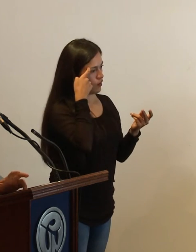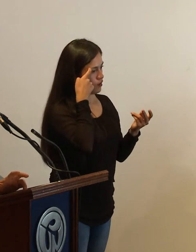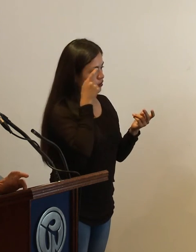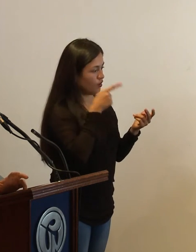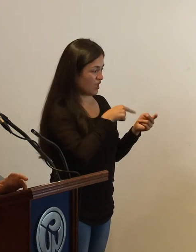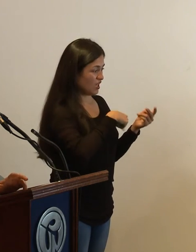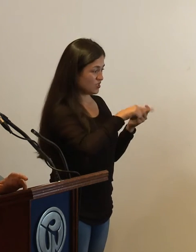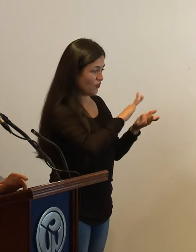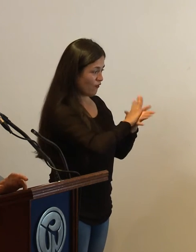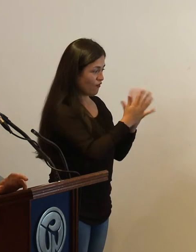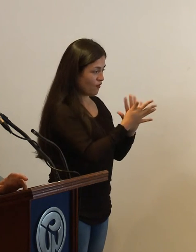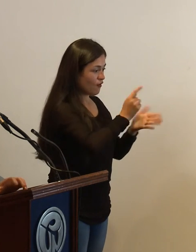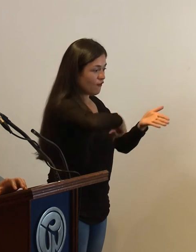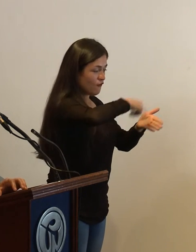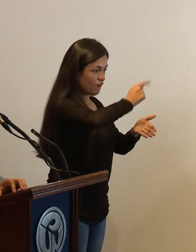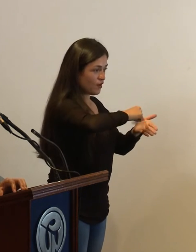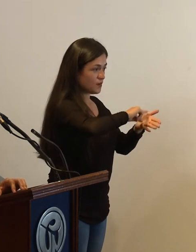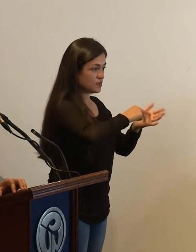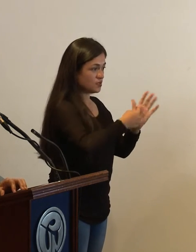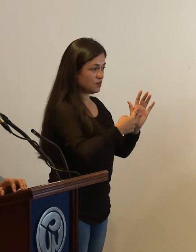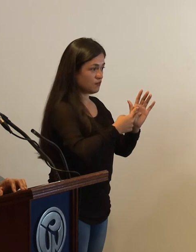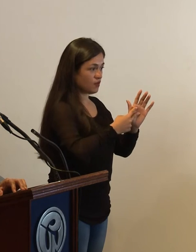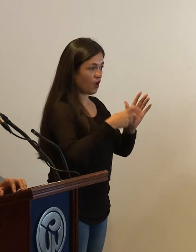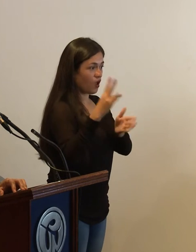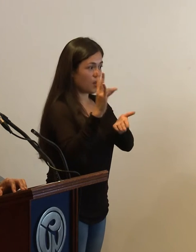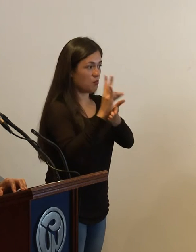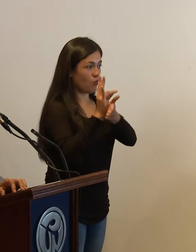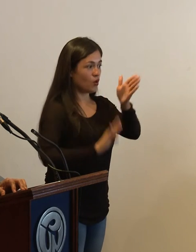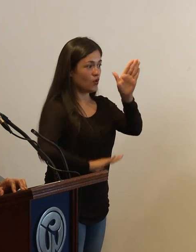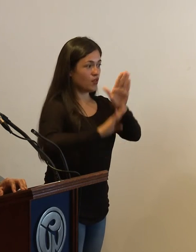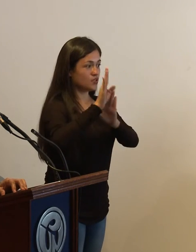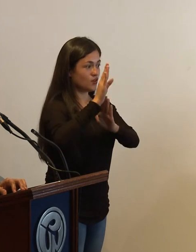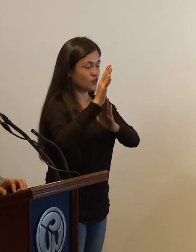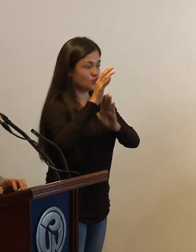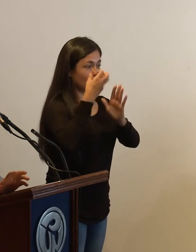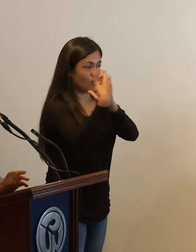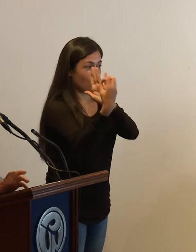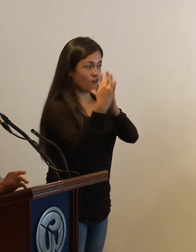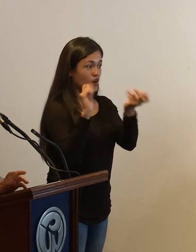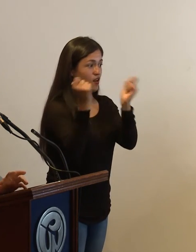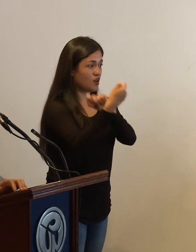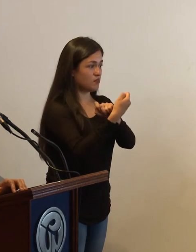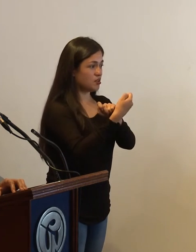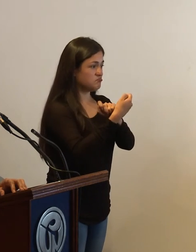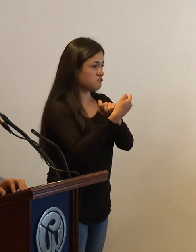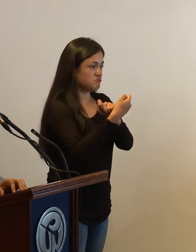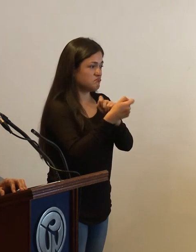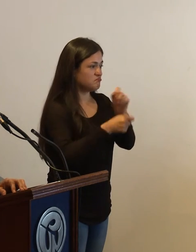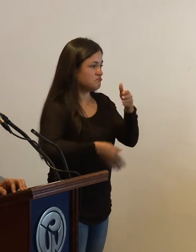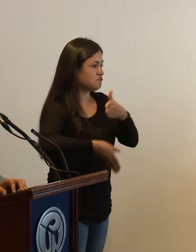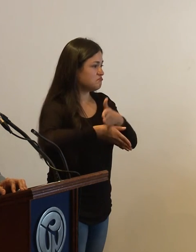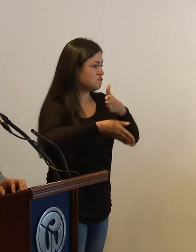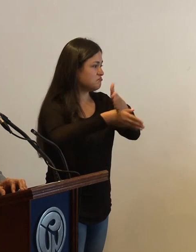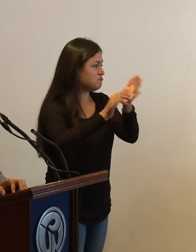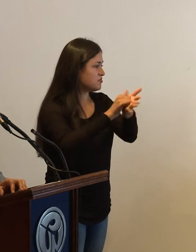eso no va a implicar, por ejemplo, que el modelo de desarrollo vaya a ser puesto en cuestión, por lo menos por lo que hemos